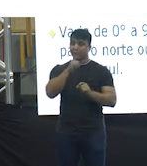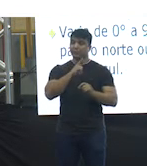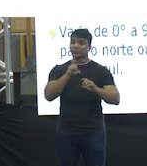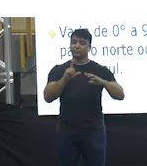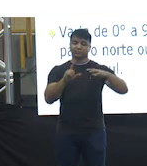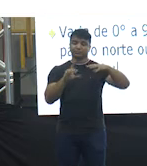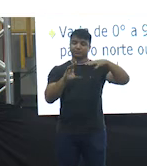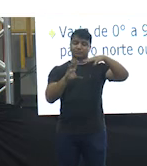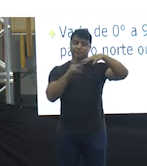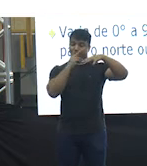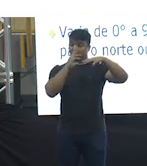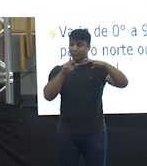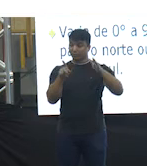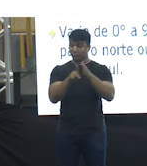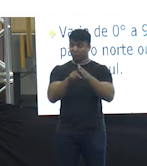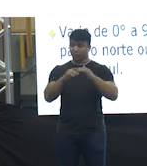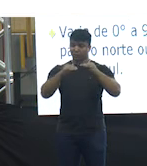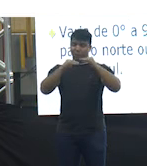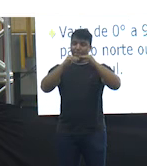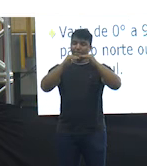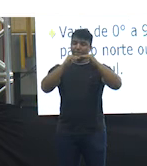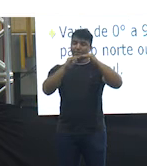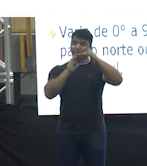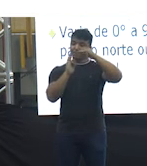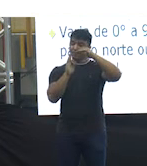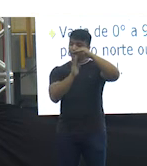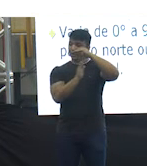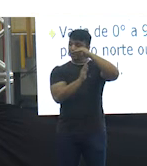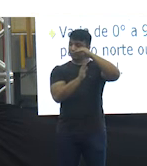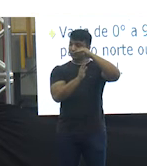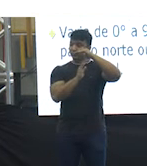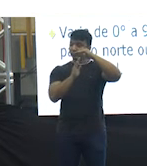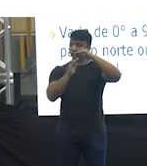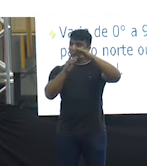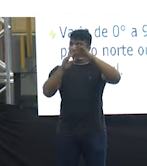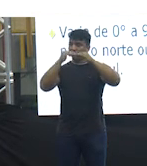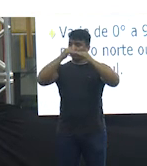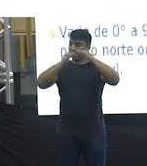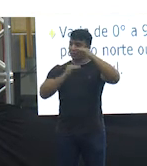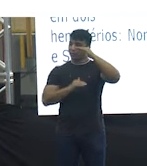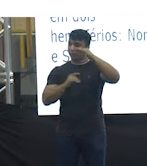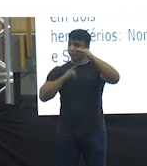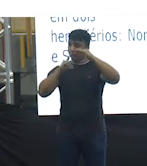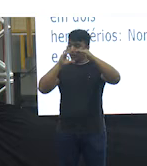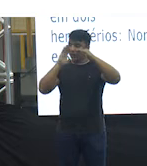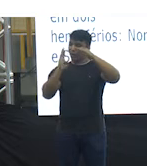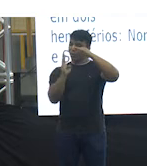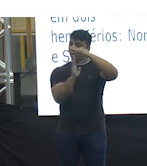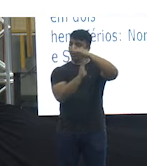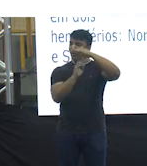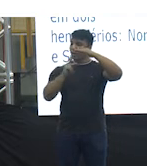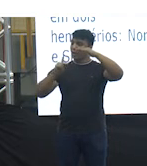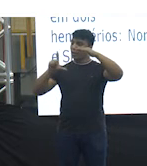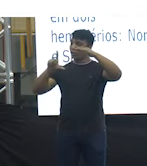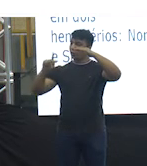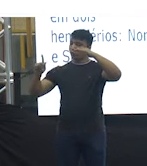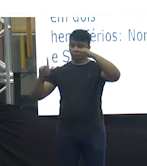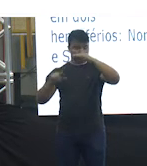se baseia nos paralelos. A longitude se baseia nos meridianos. Olha aí os